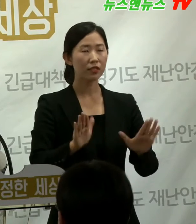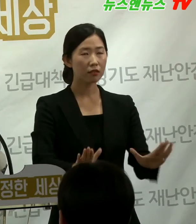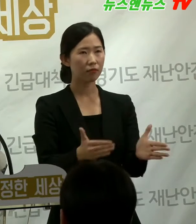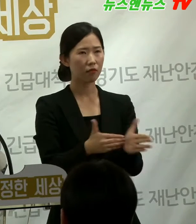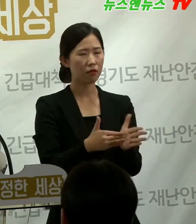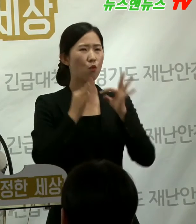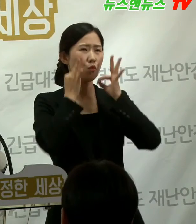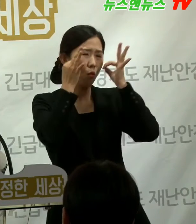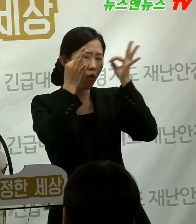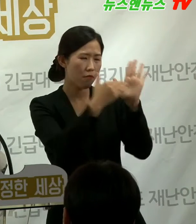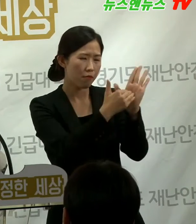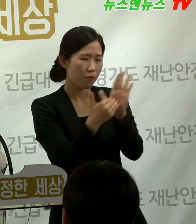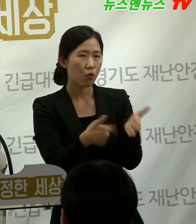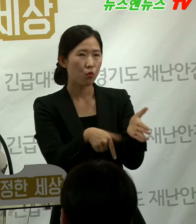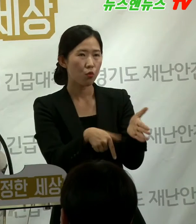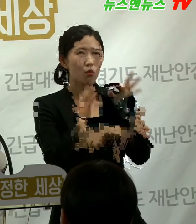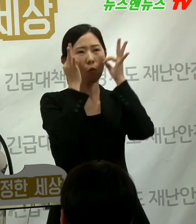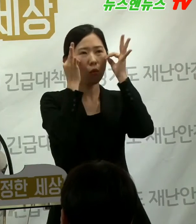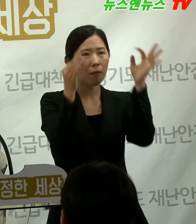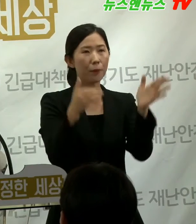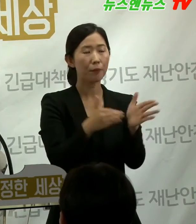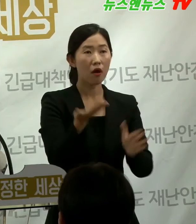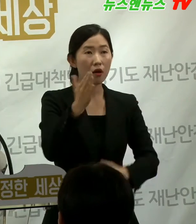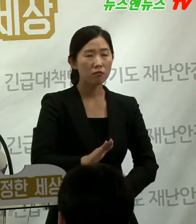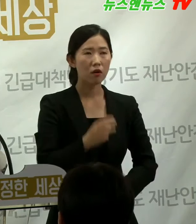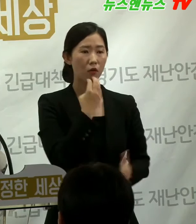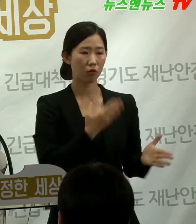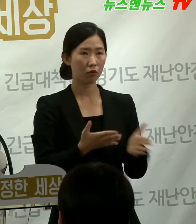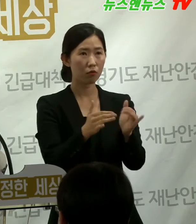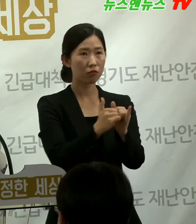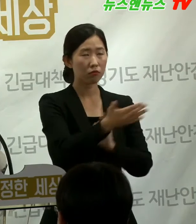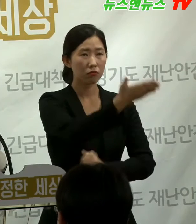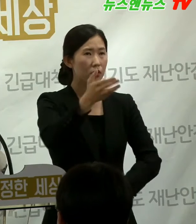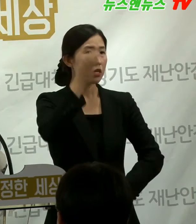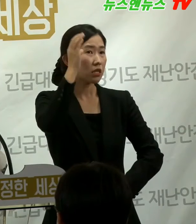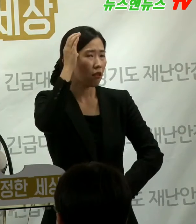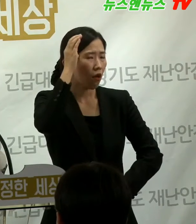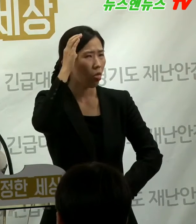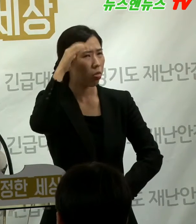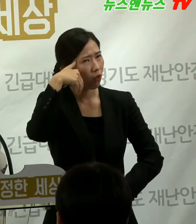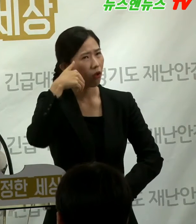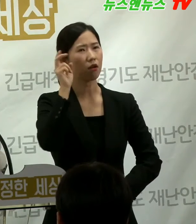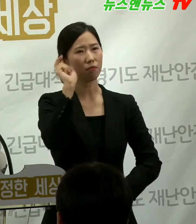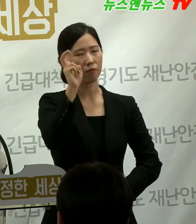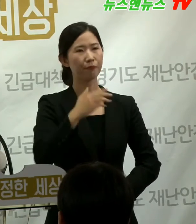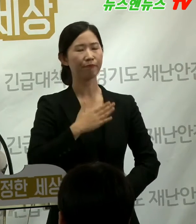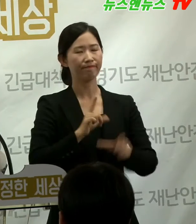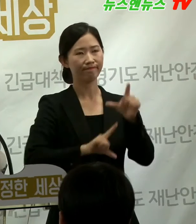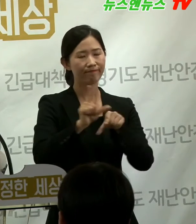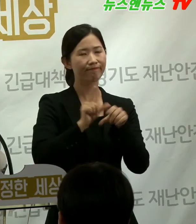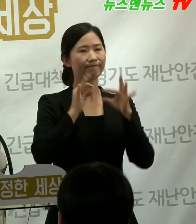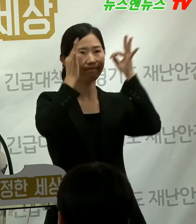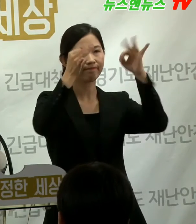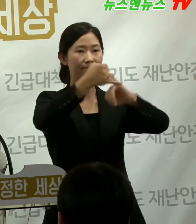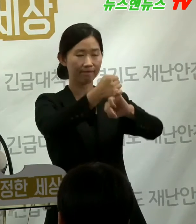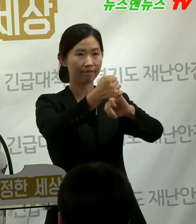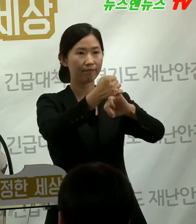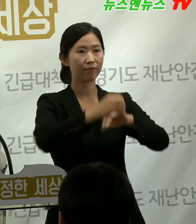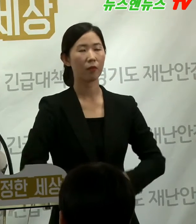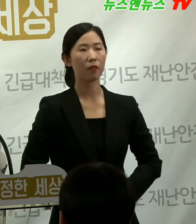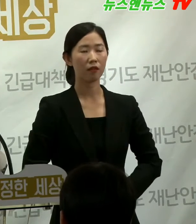다해왔지만 도민 여러분의 기대에는 충분히 미치지 못했을 것입니다. 더 노력하겠습니다. 더